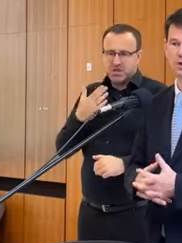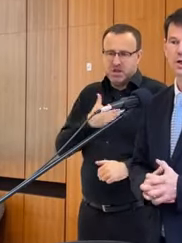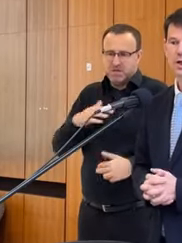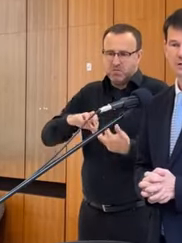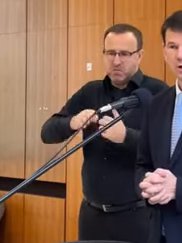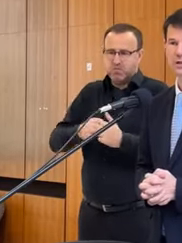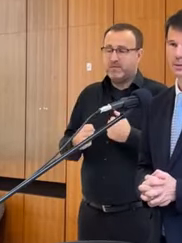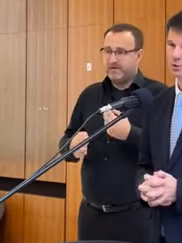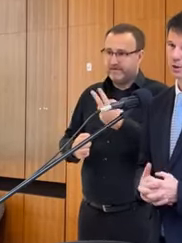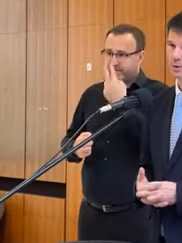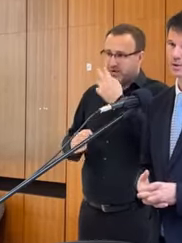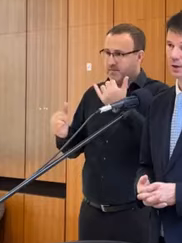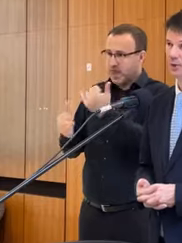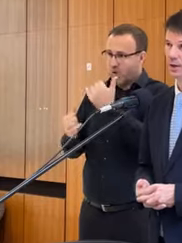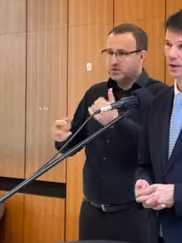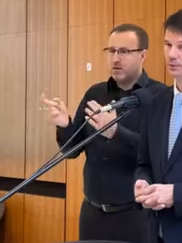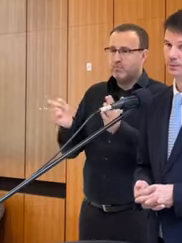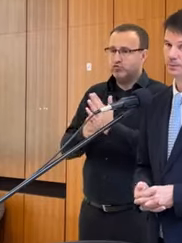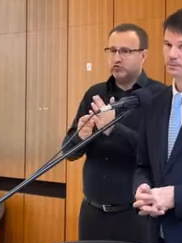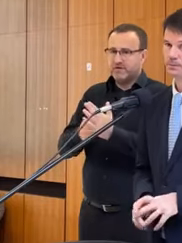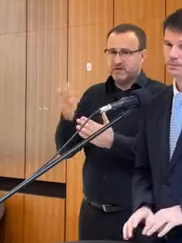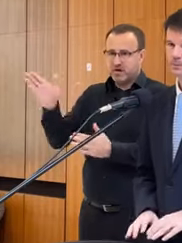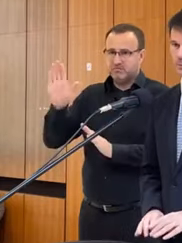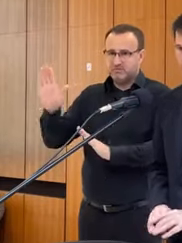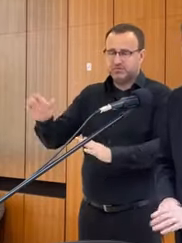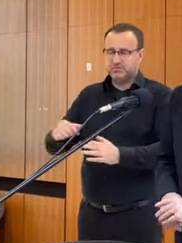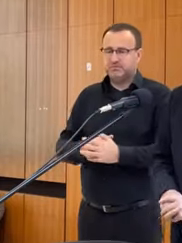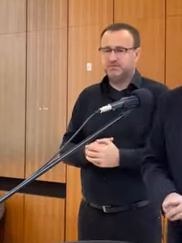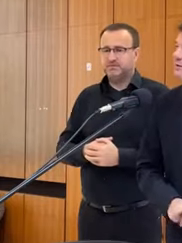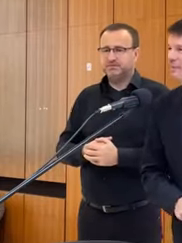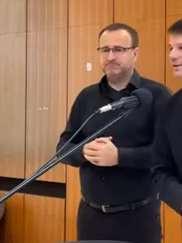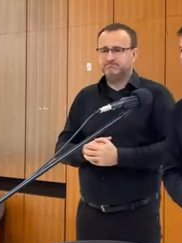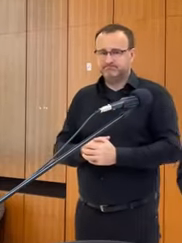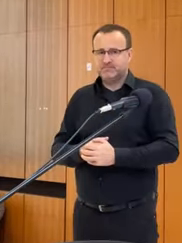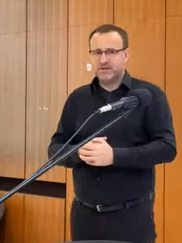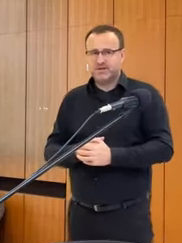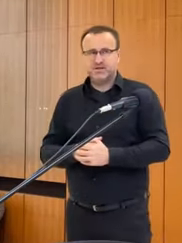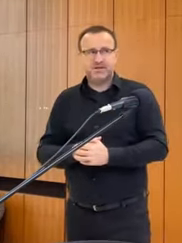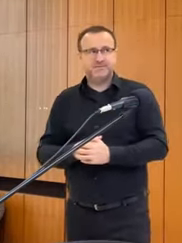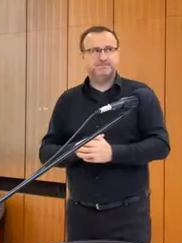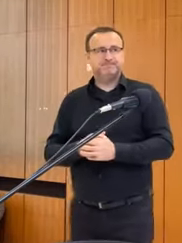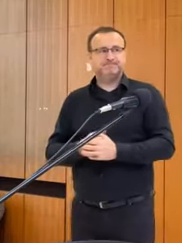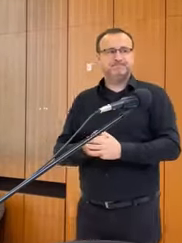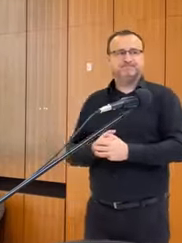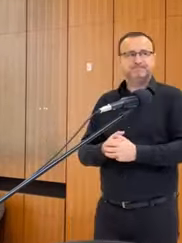keď vidíme, že naozaj tá požiadavka z terénu je takáto. Ďakujem. Dobre, ďakujeme vám veľmi pekne.